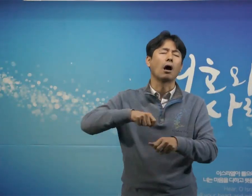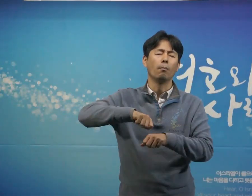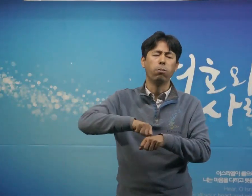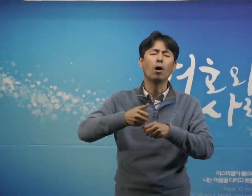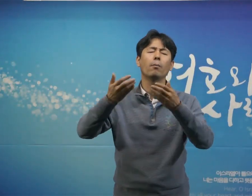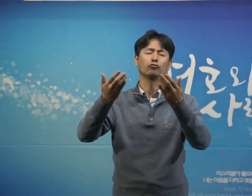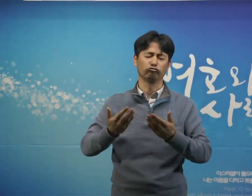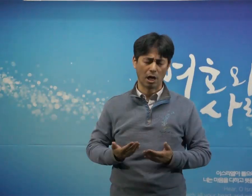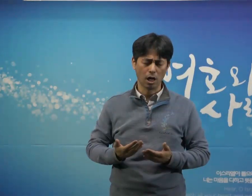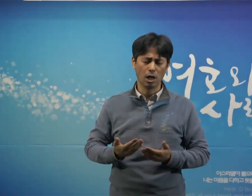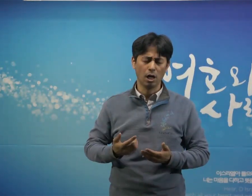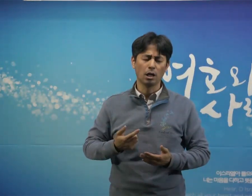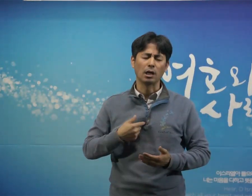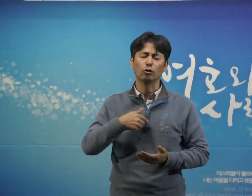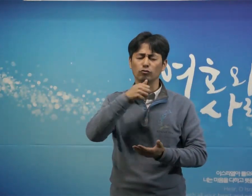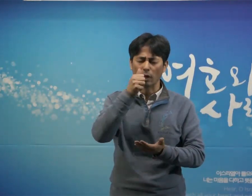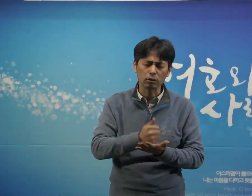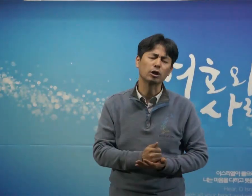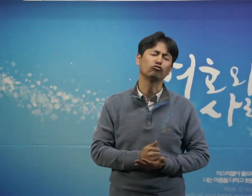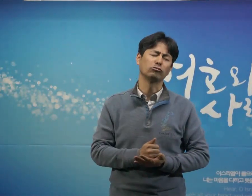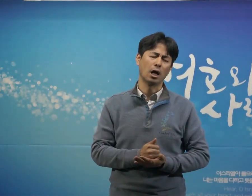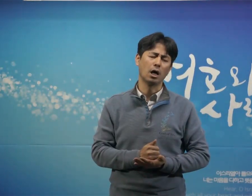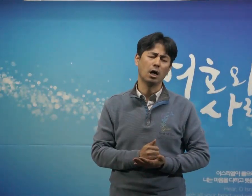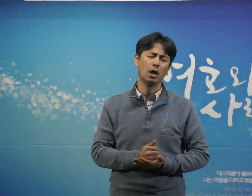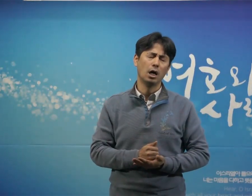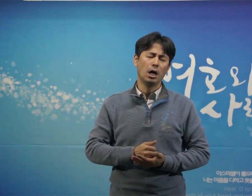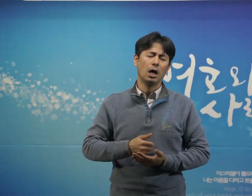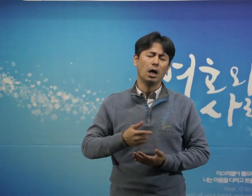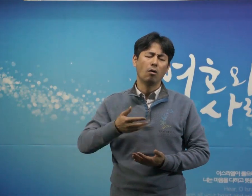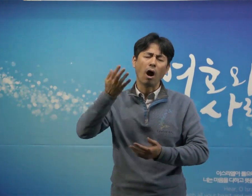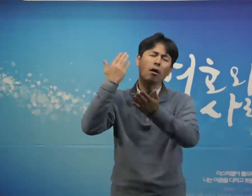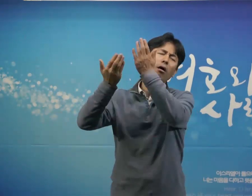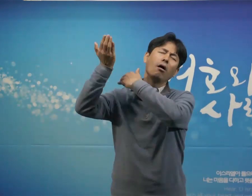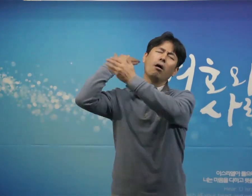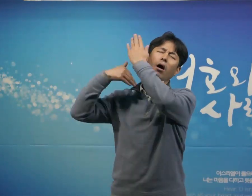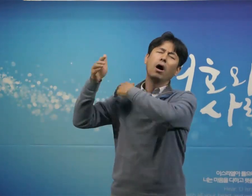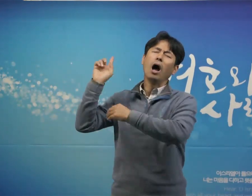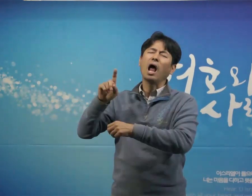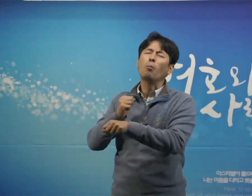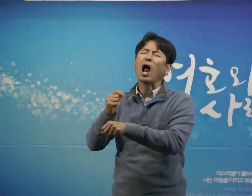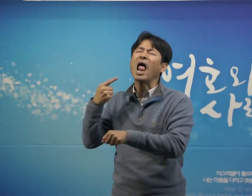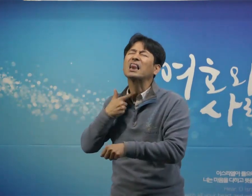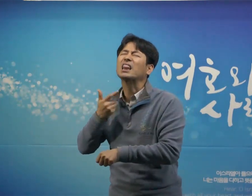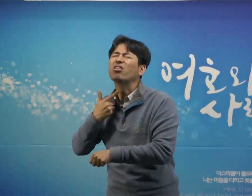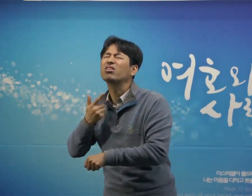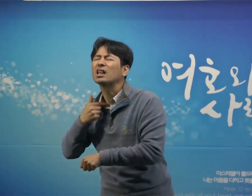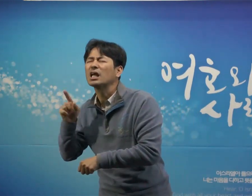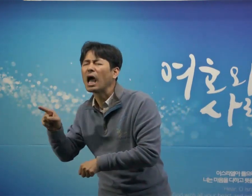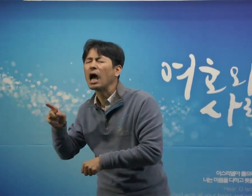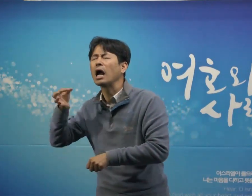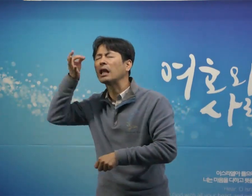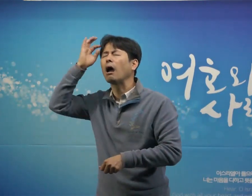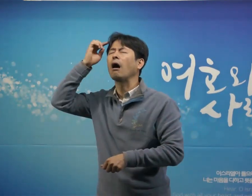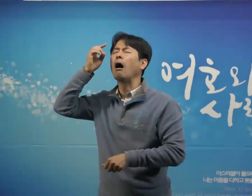하나님을 평하게 하고 하나님께서 벌을 내려주셨구나. 하나님께서 행하셨던